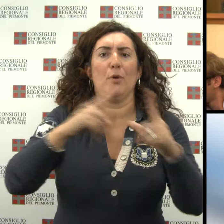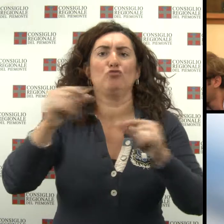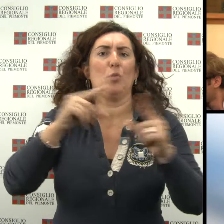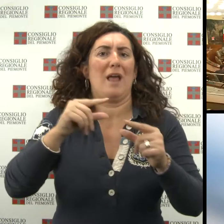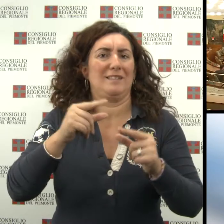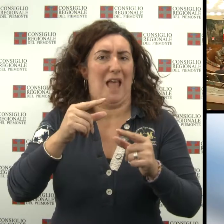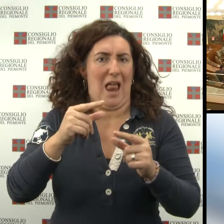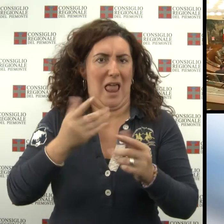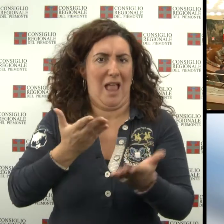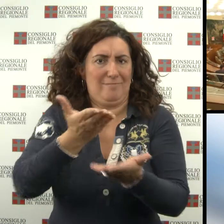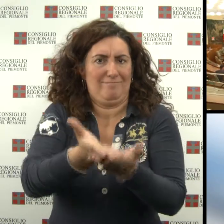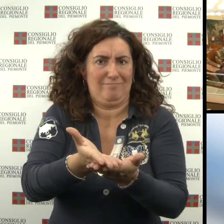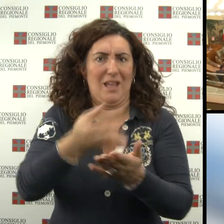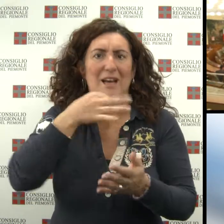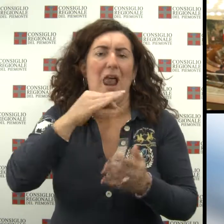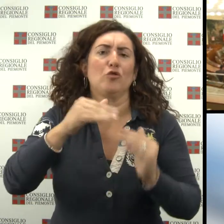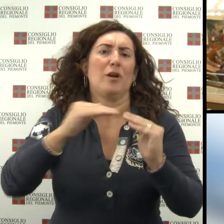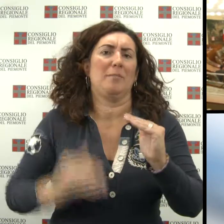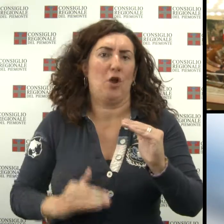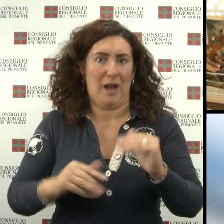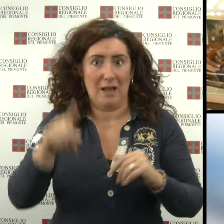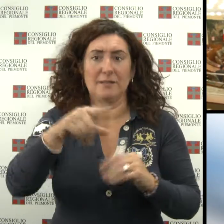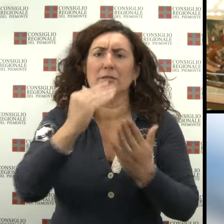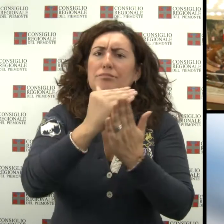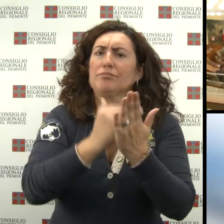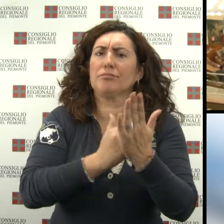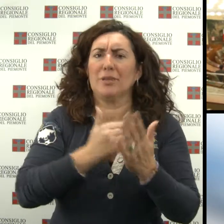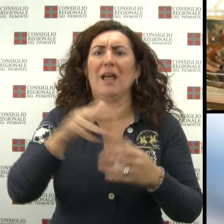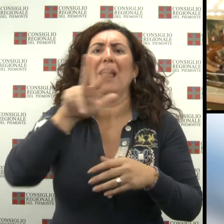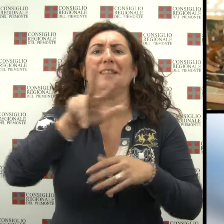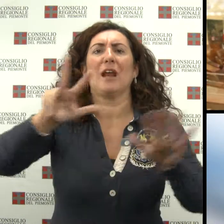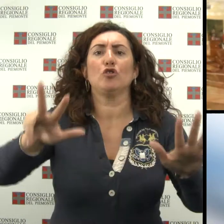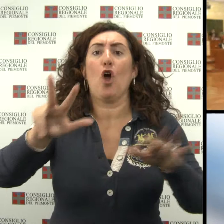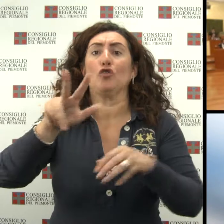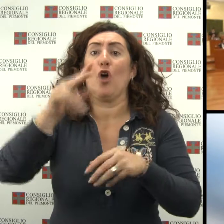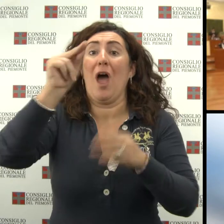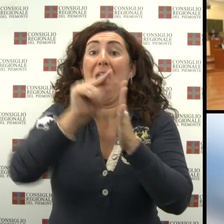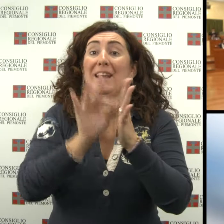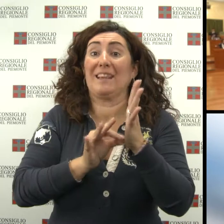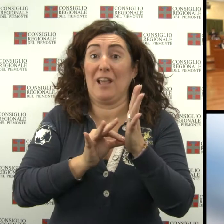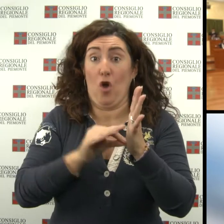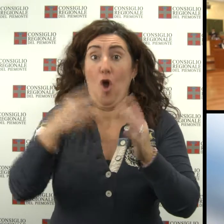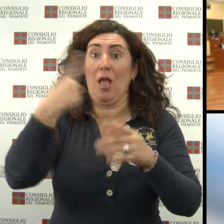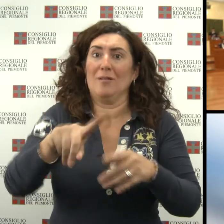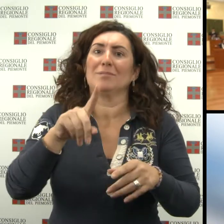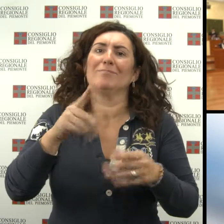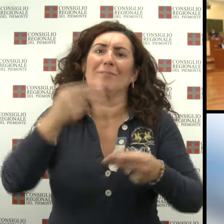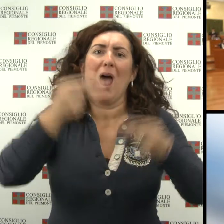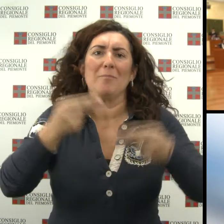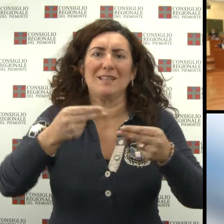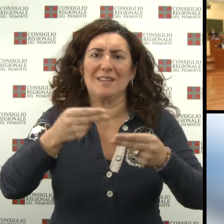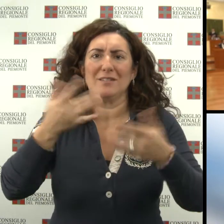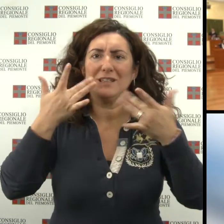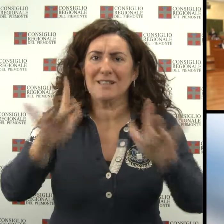relatore di minoranza. Il testo, suddiviso in 38 articoli, è volto a garantire nel provvedimento amministrativo criteri di imparzialità,